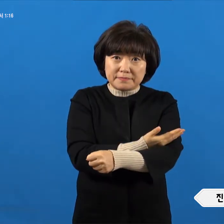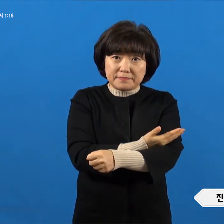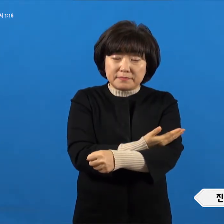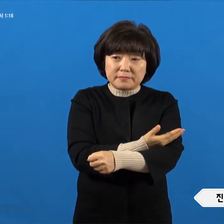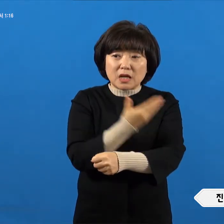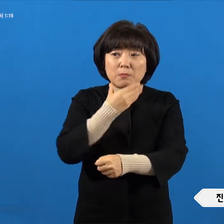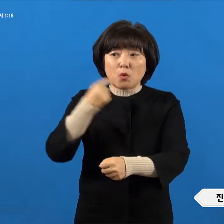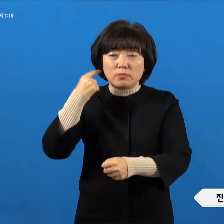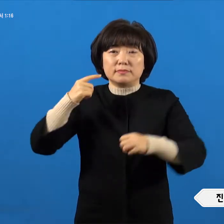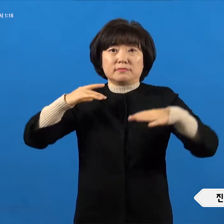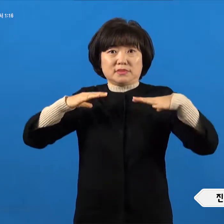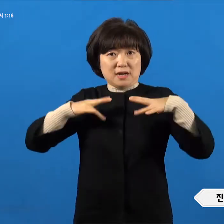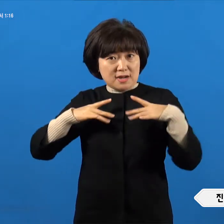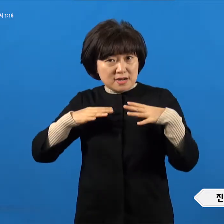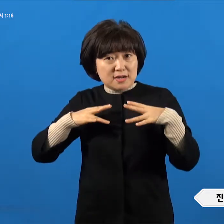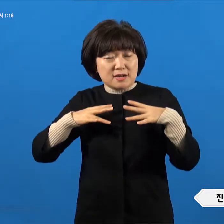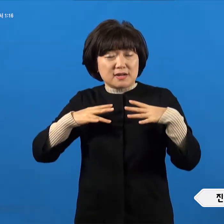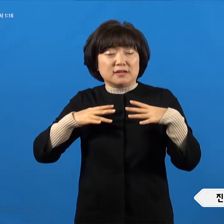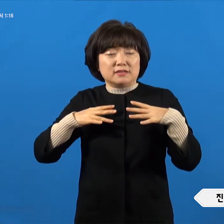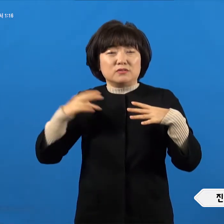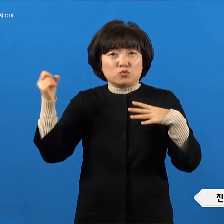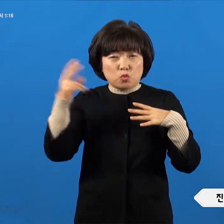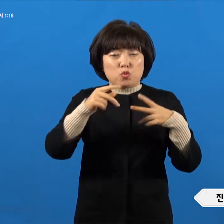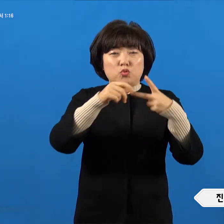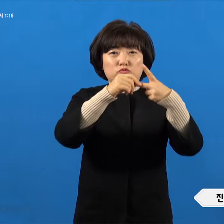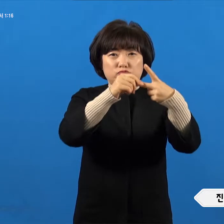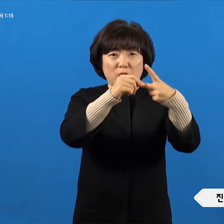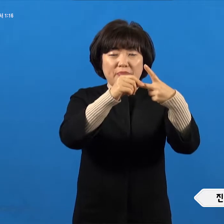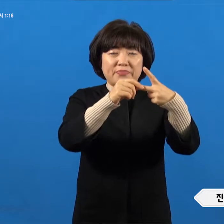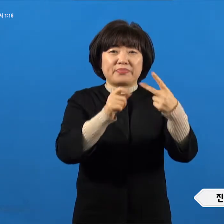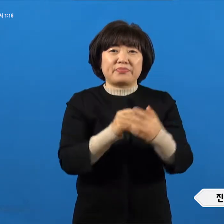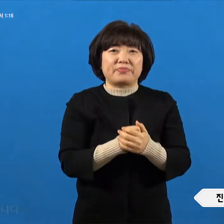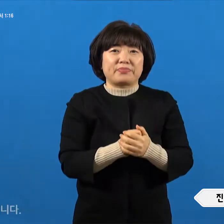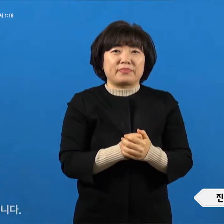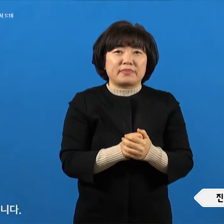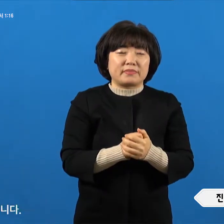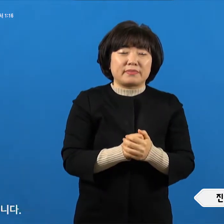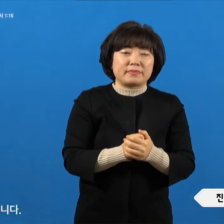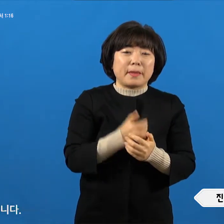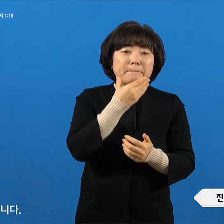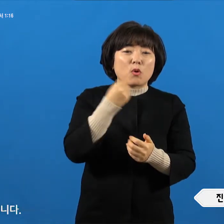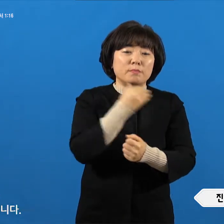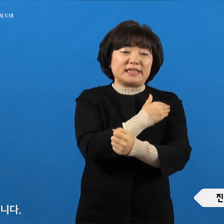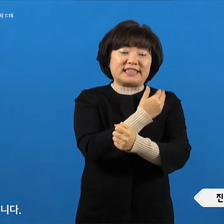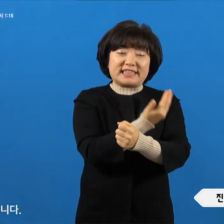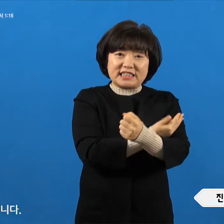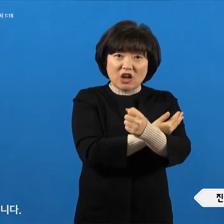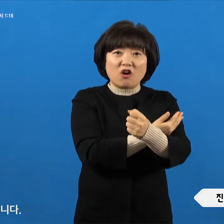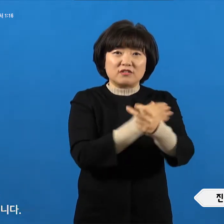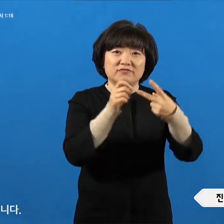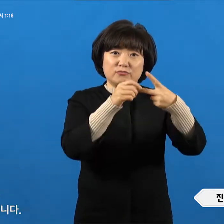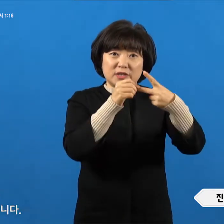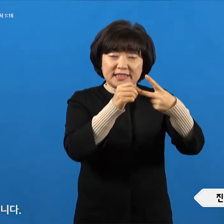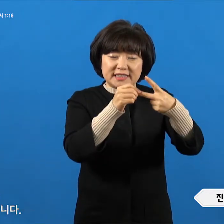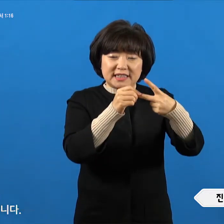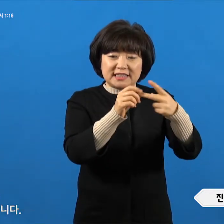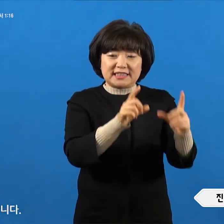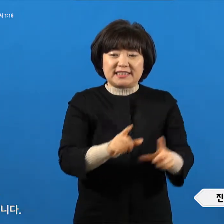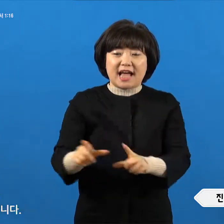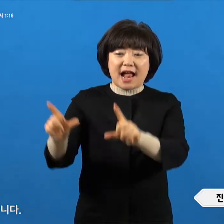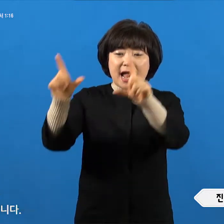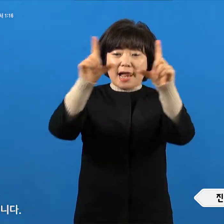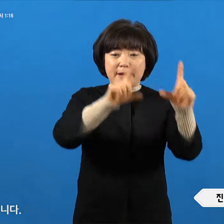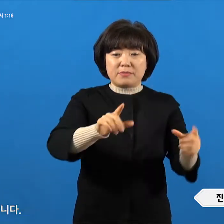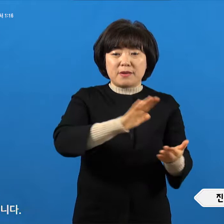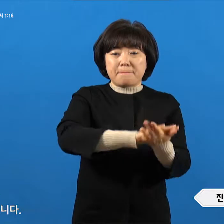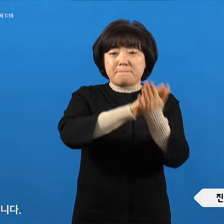복음을 자랑하게 할 뿐만 아니라 두 번째로 복음의 능력은 삶을 변화시킵니다.